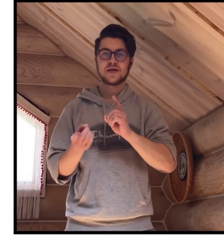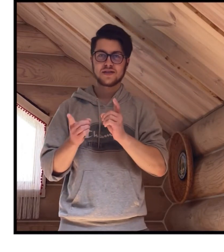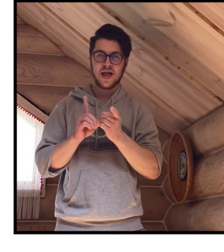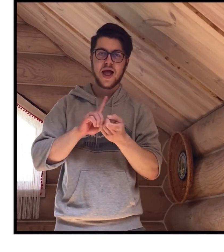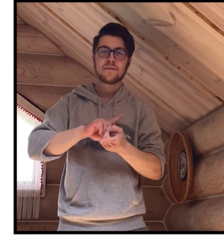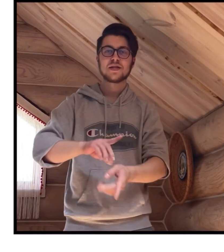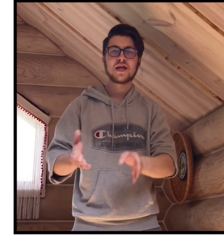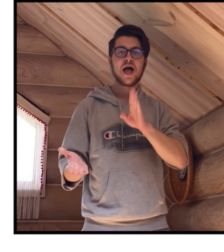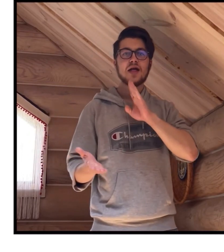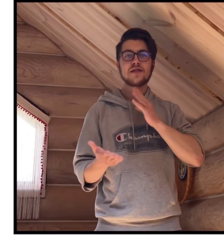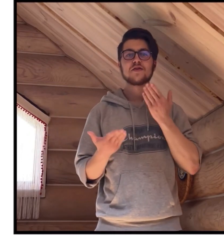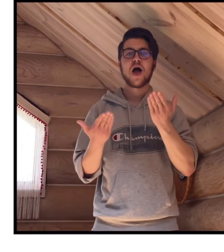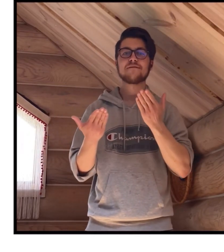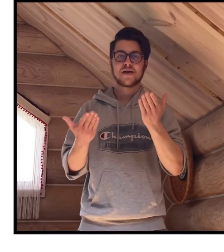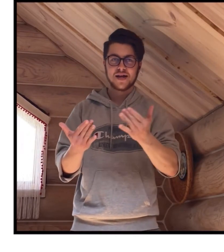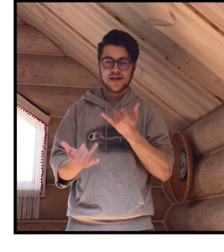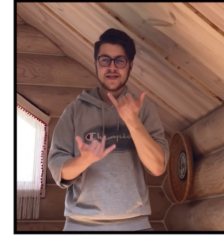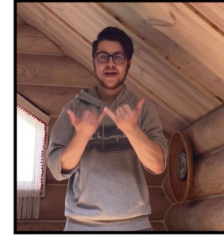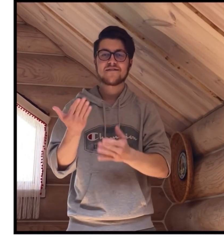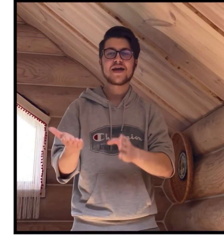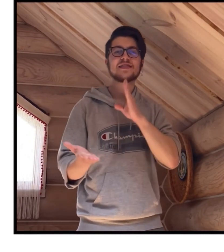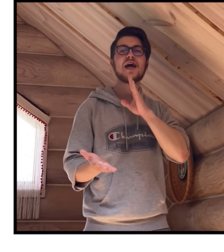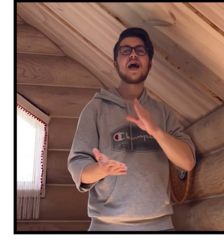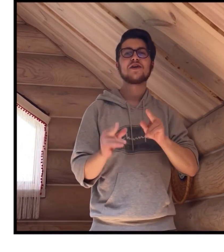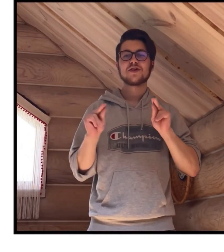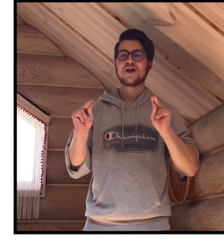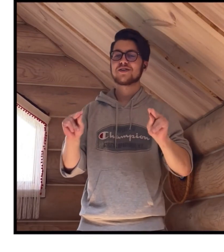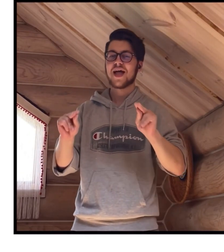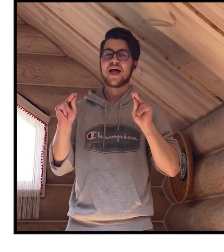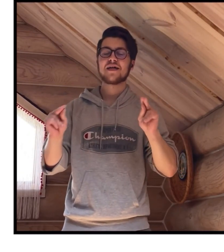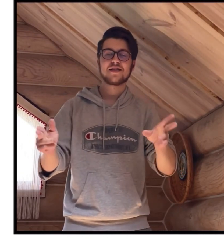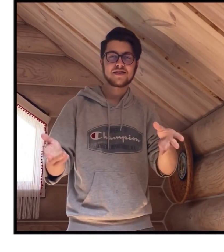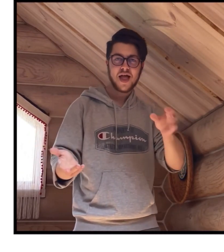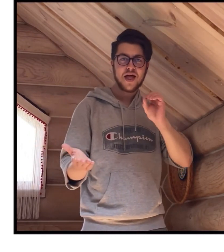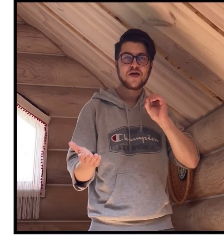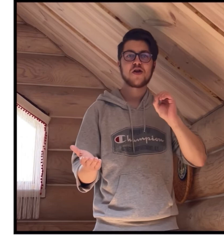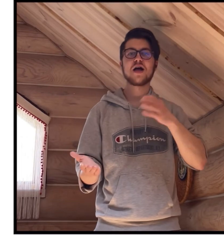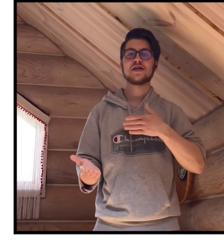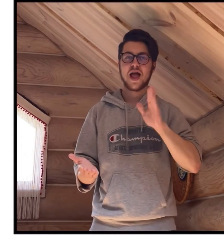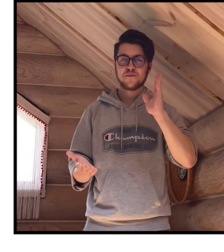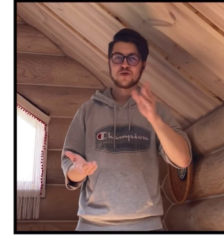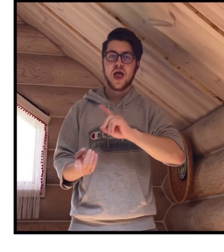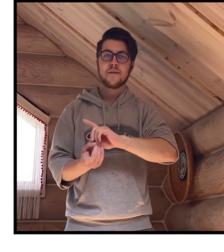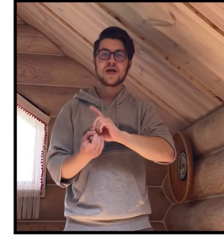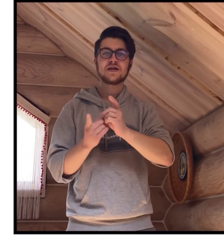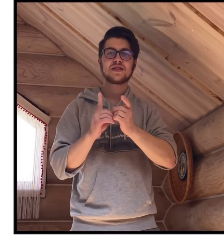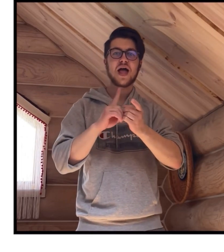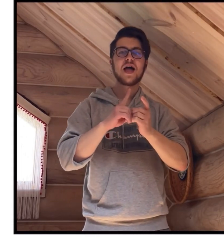Места, места, места нее. Твоя невеста, честно, честно.